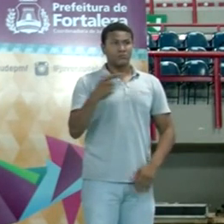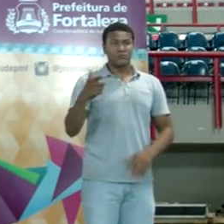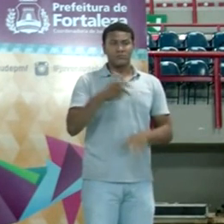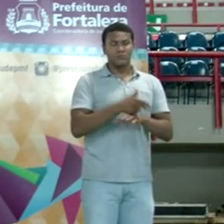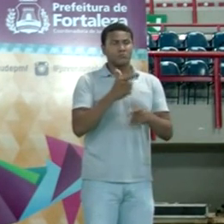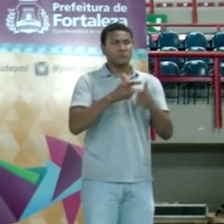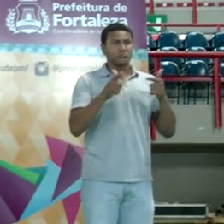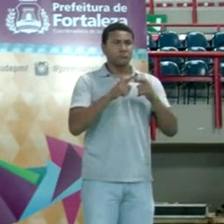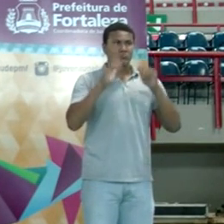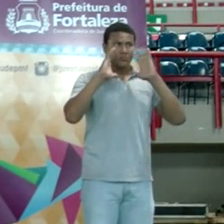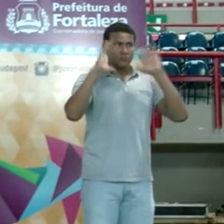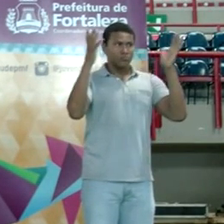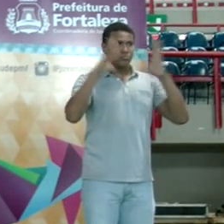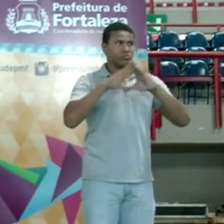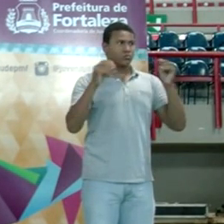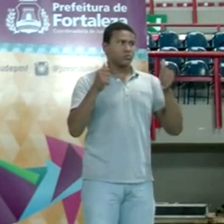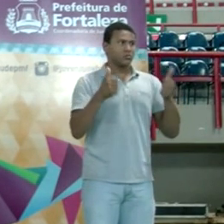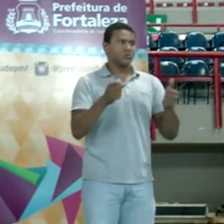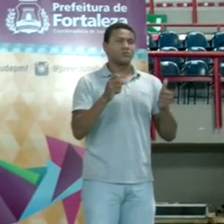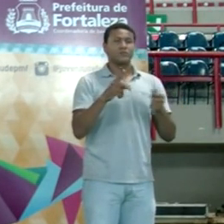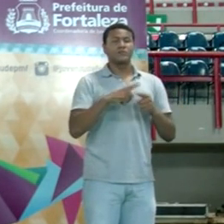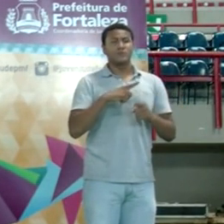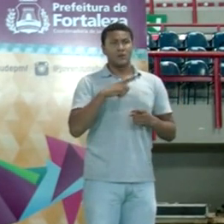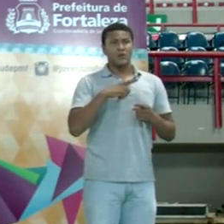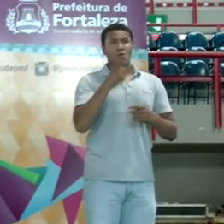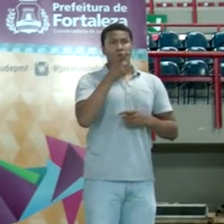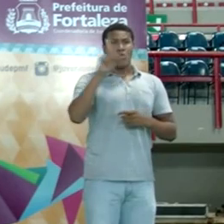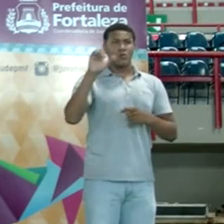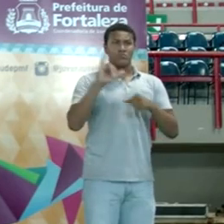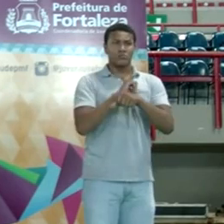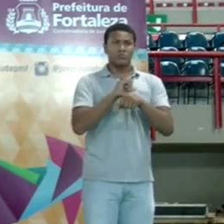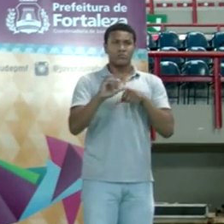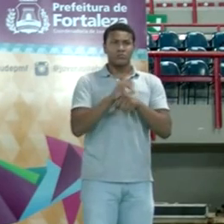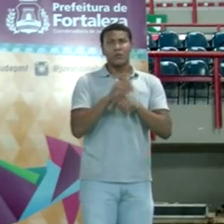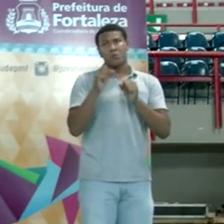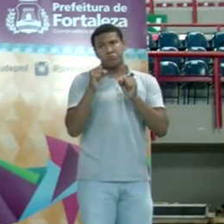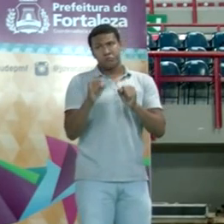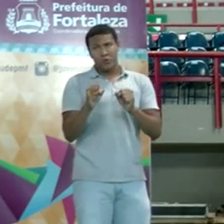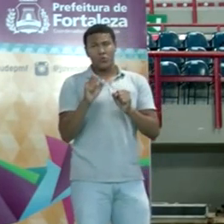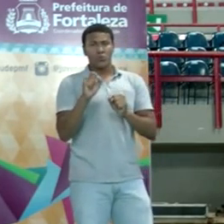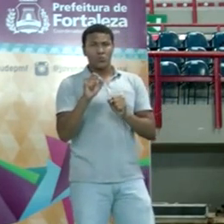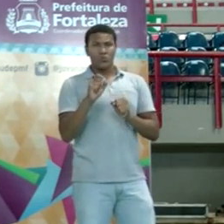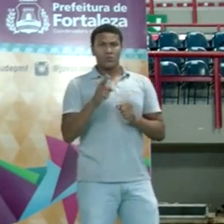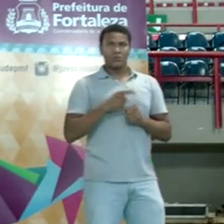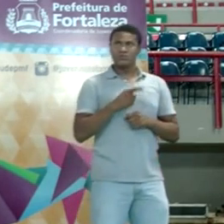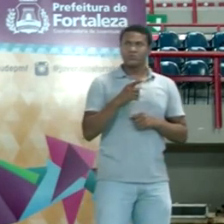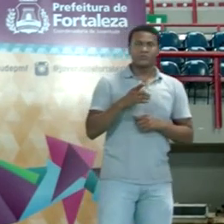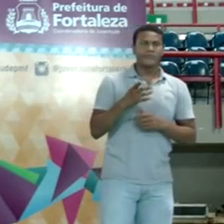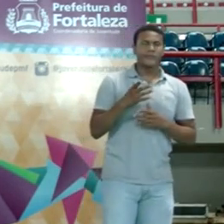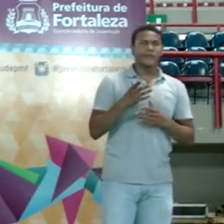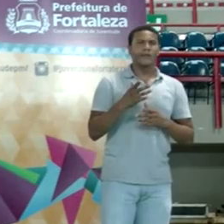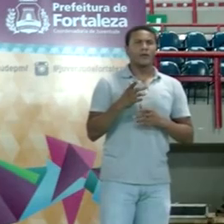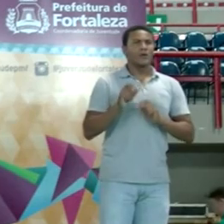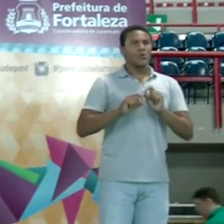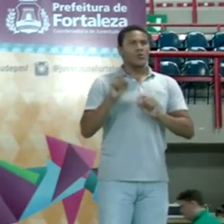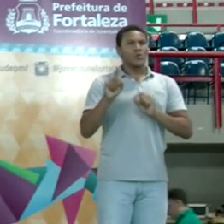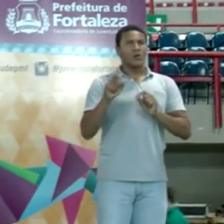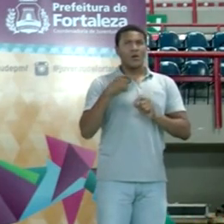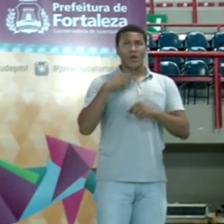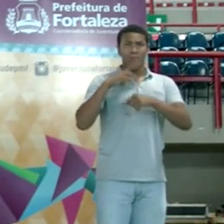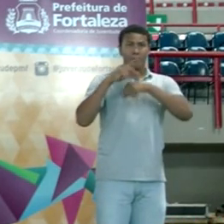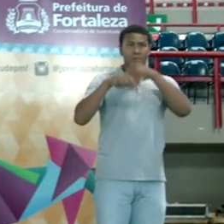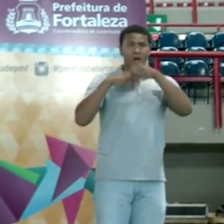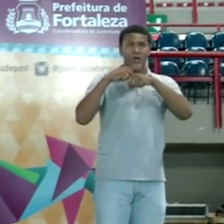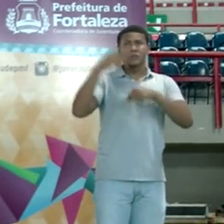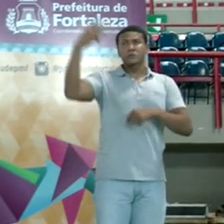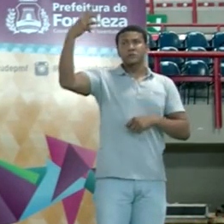certo? Tem outra forma. Ela pode ainda buscar, no caso, um terceiro